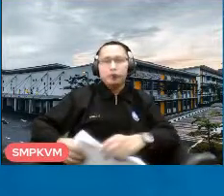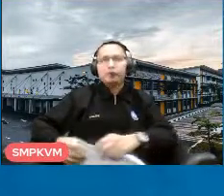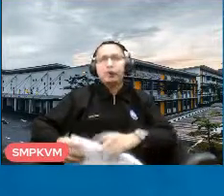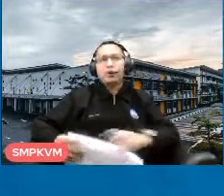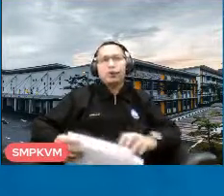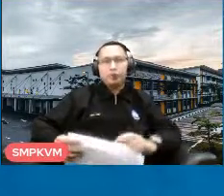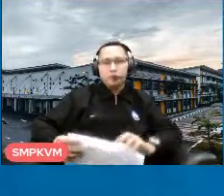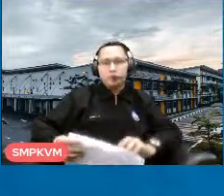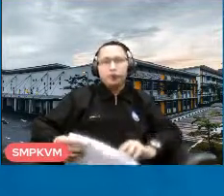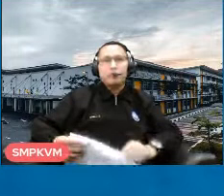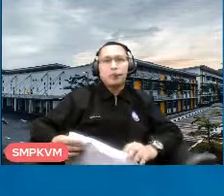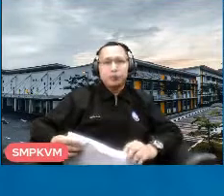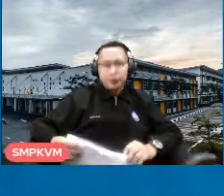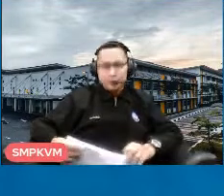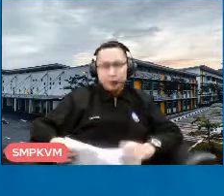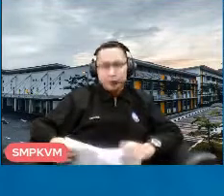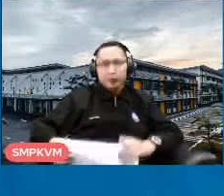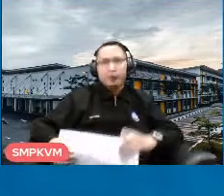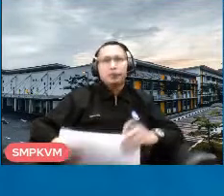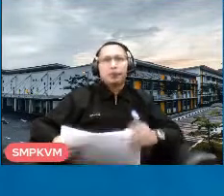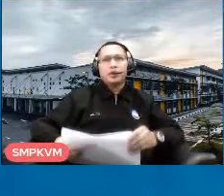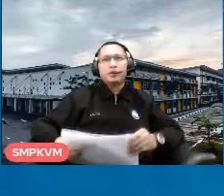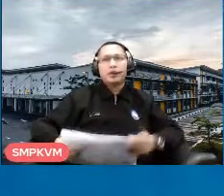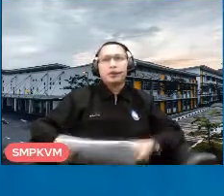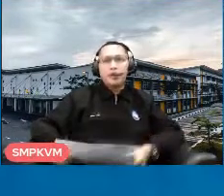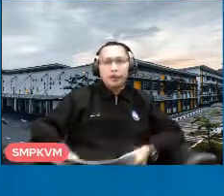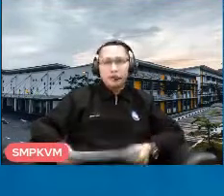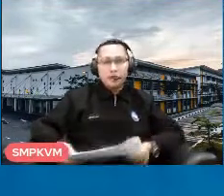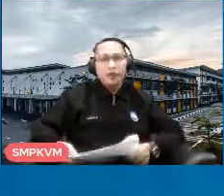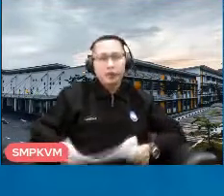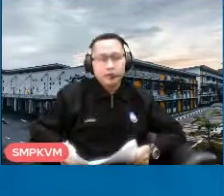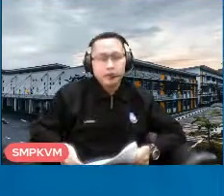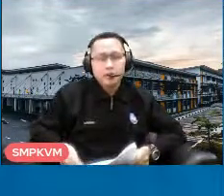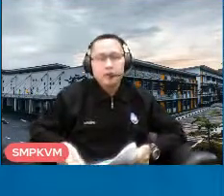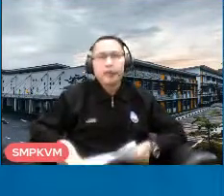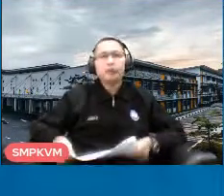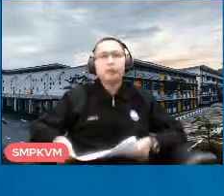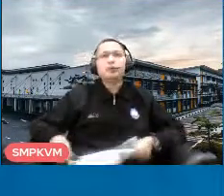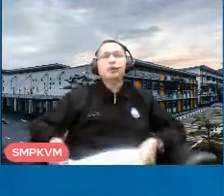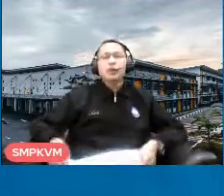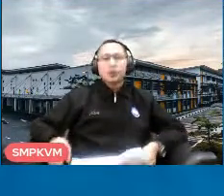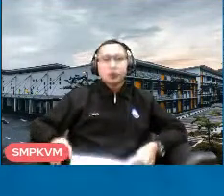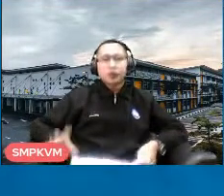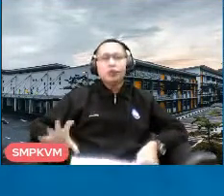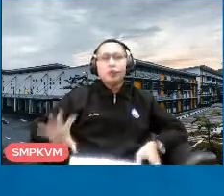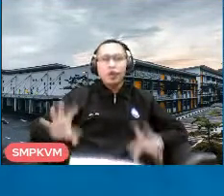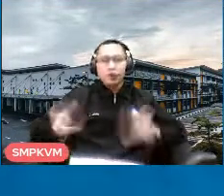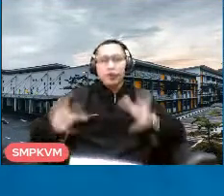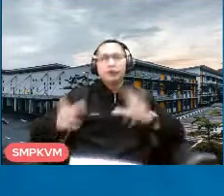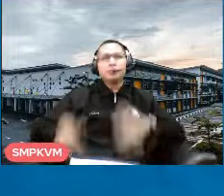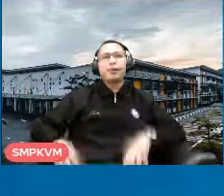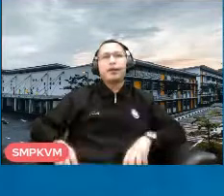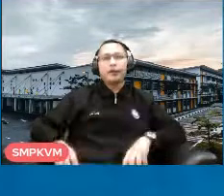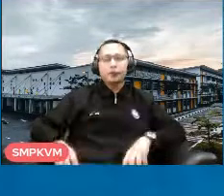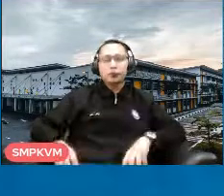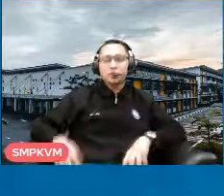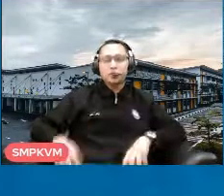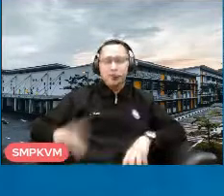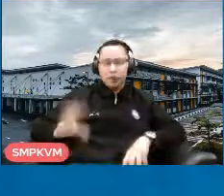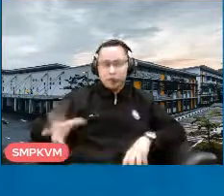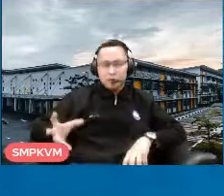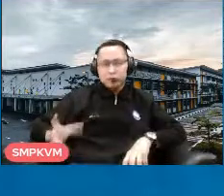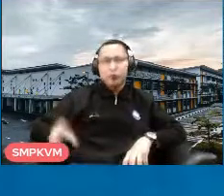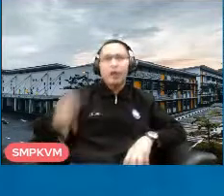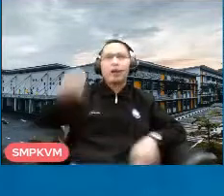anisme sekolah kamu pun dapat menancap nih bahaya princi kah corega saja yaitu semua maklumat perang Nyai